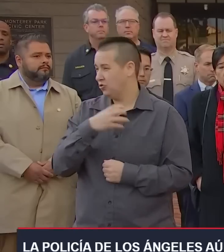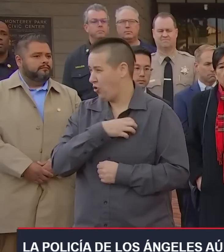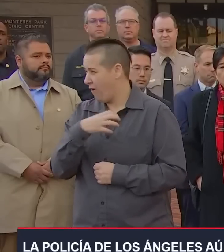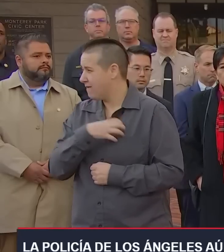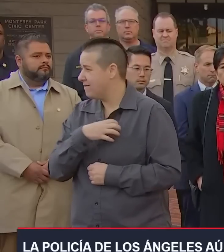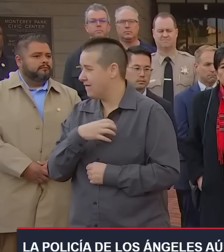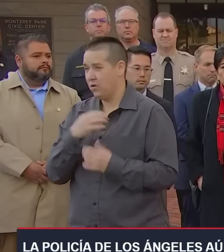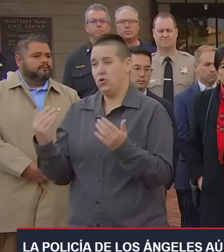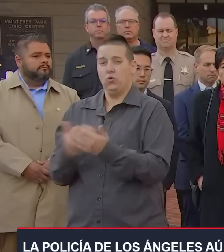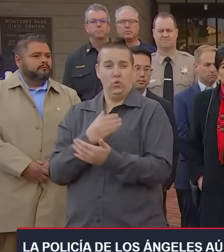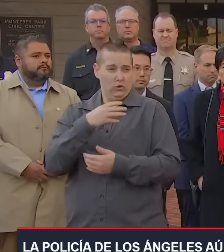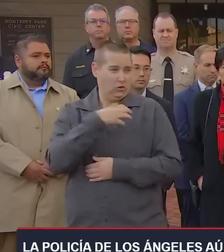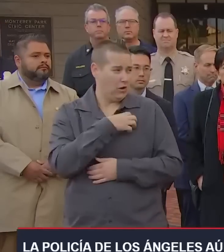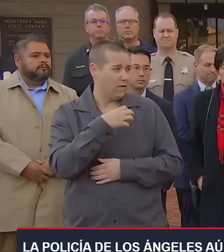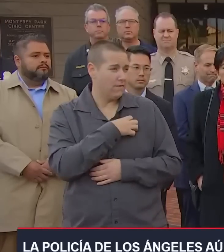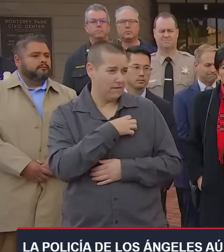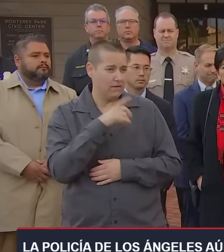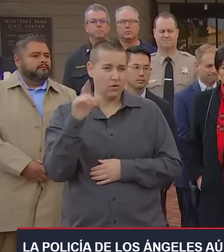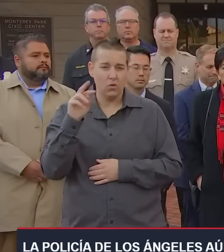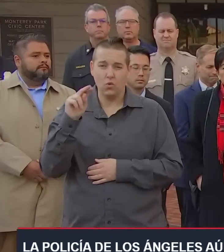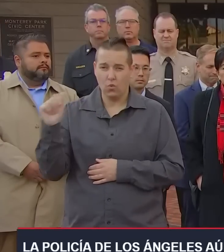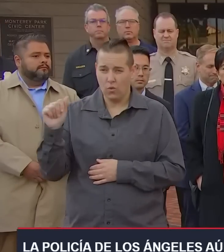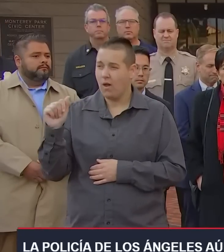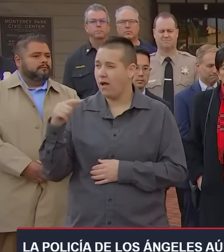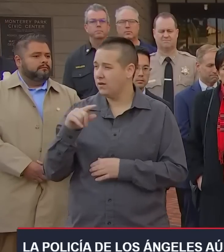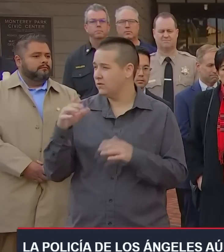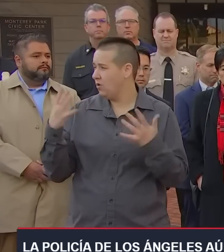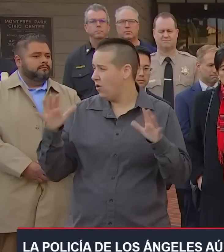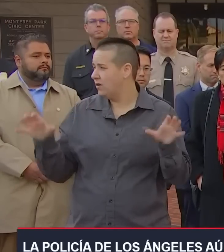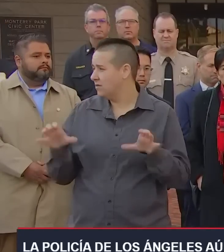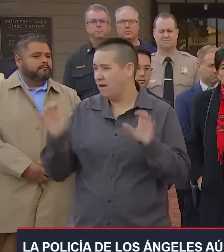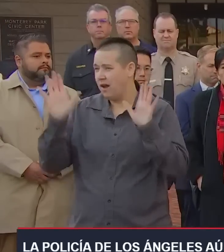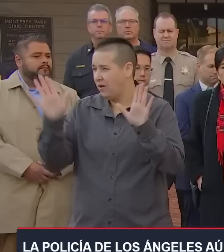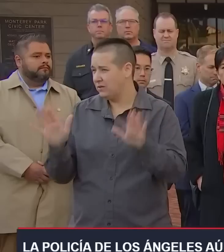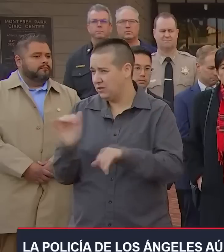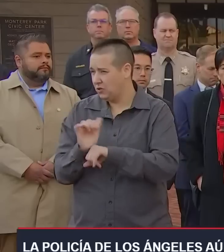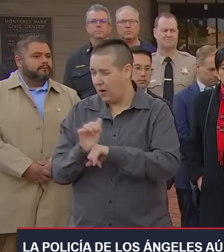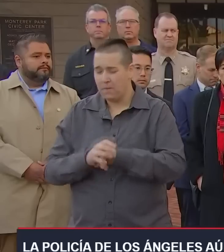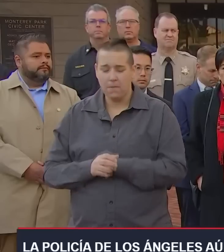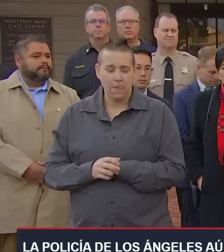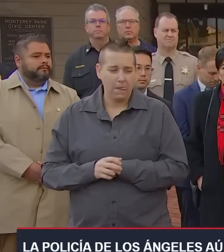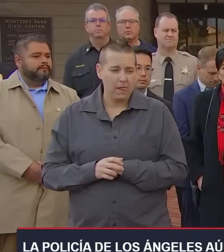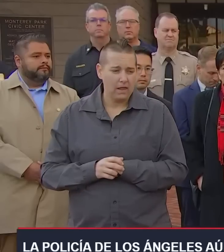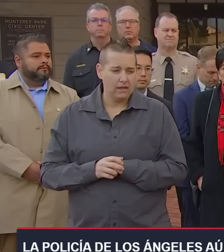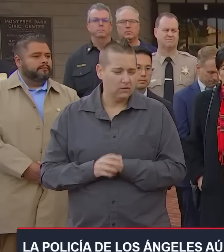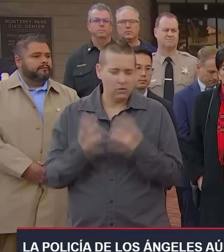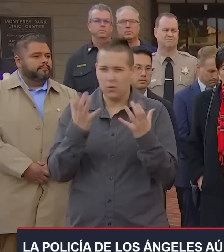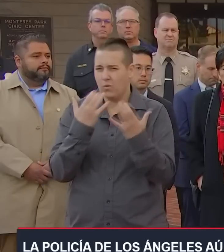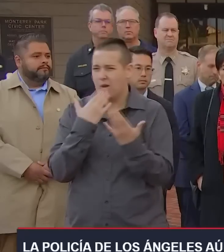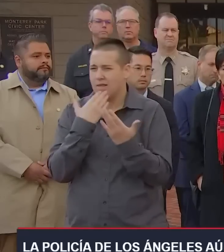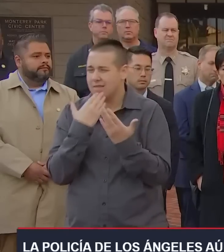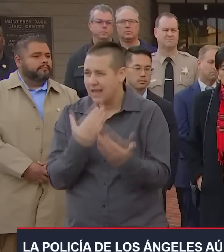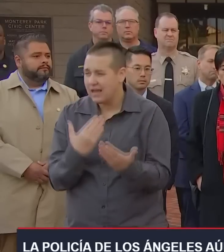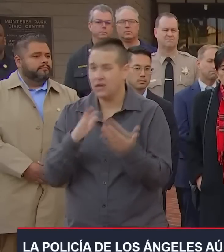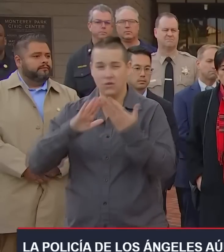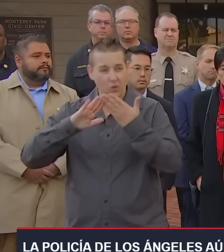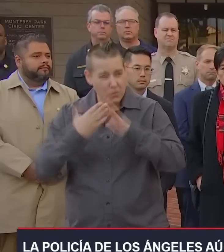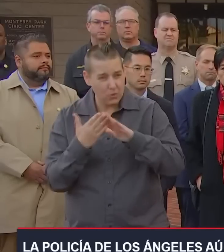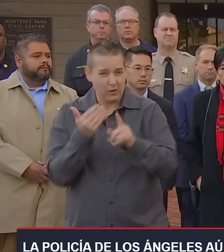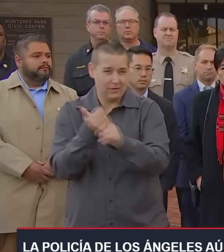les damos las gracias por su diligencia y también a nuestro nuevo alguacil Luna